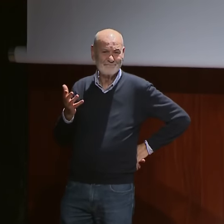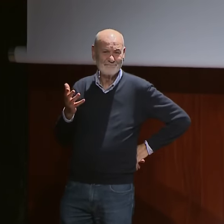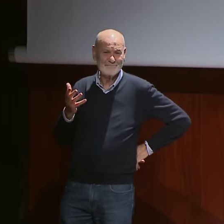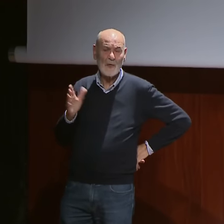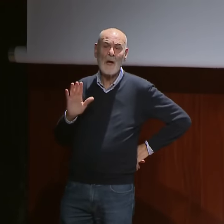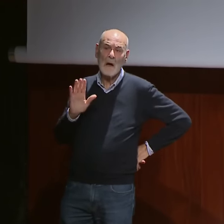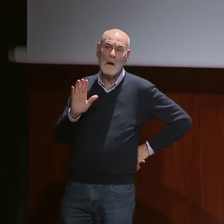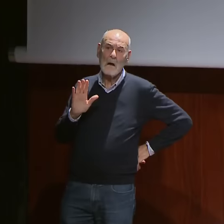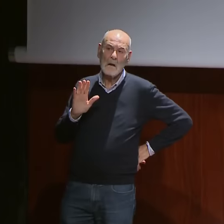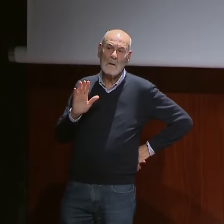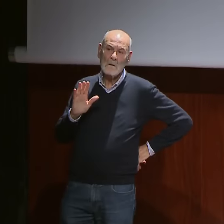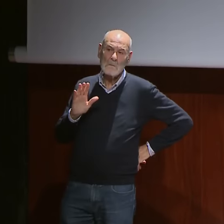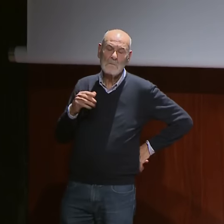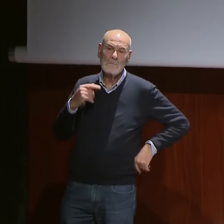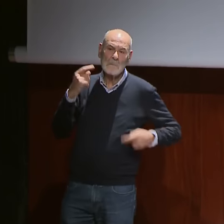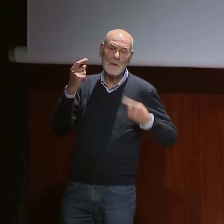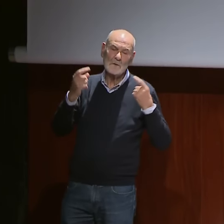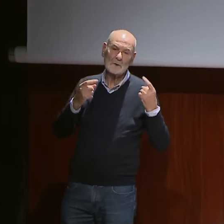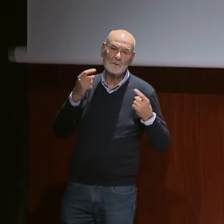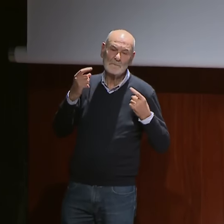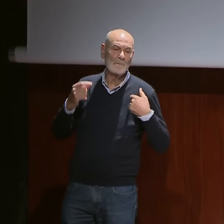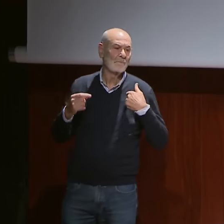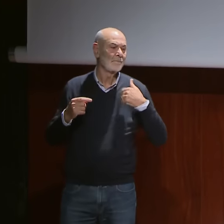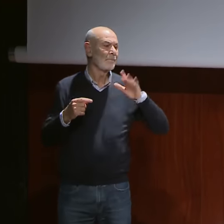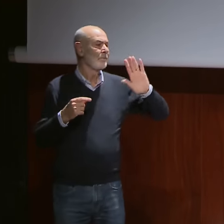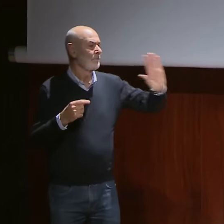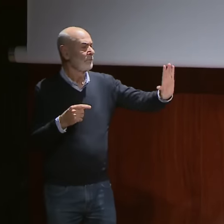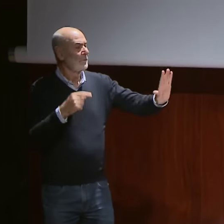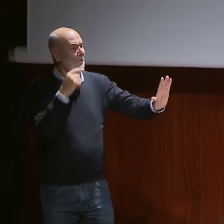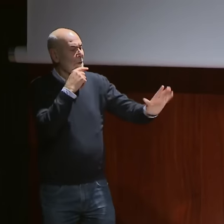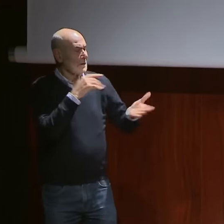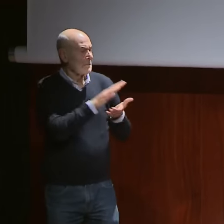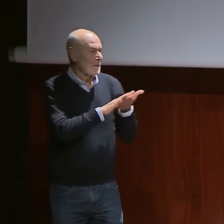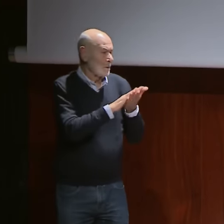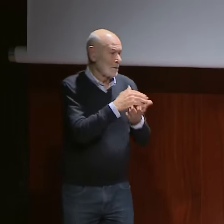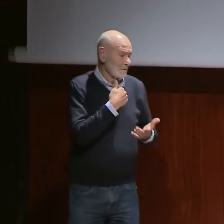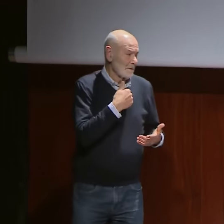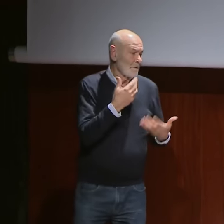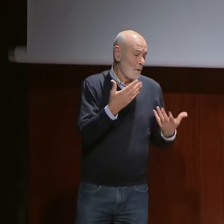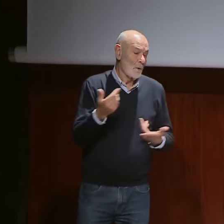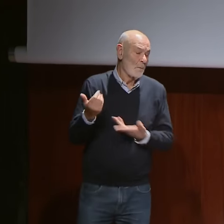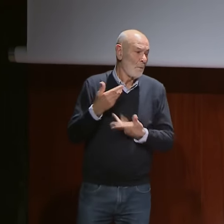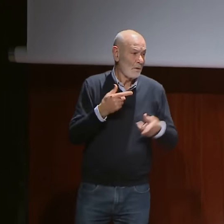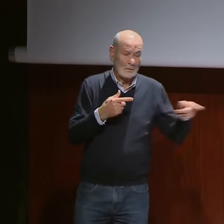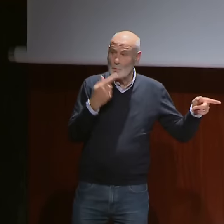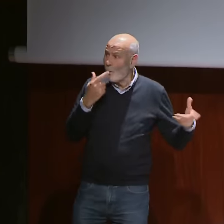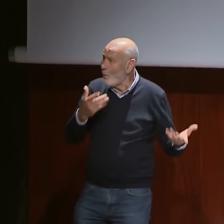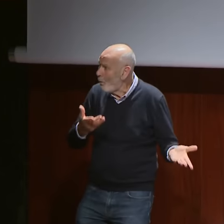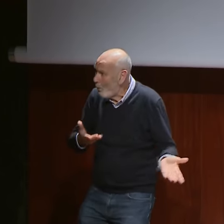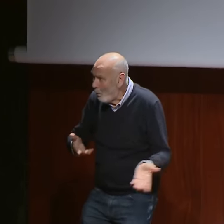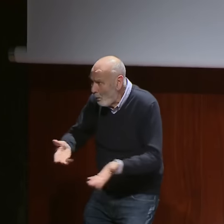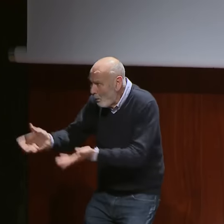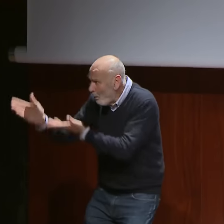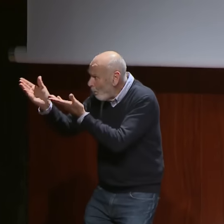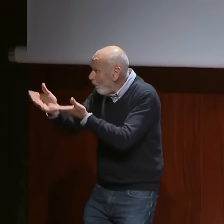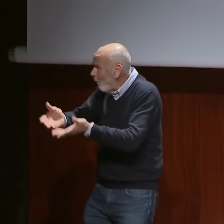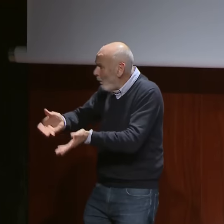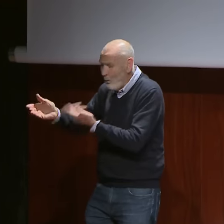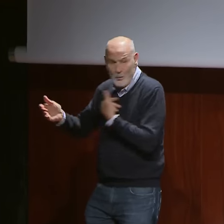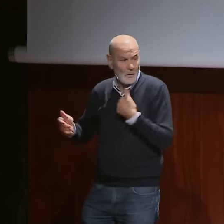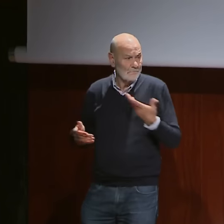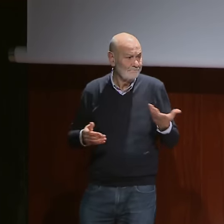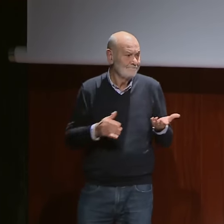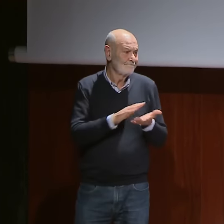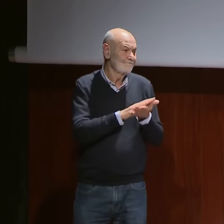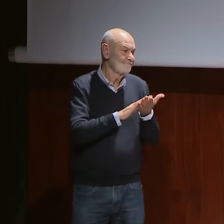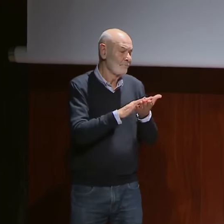fille, je te demanderai d'écrire ce livre. Et puis j'y ai réfléchi, j'en ai parlé à